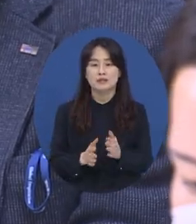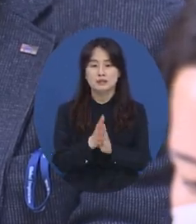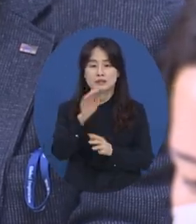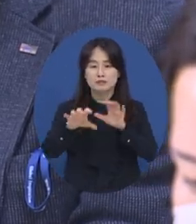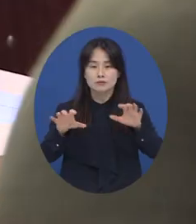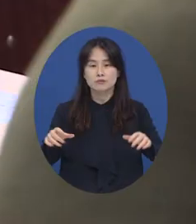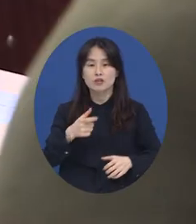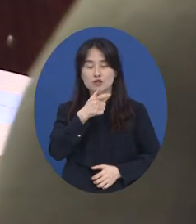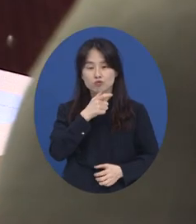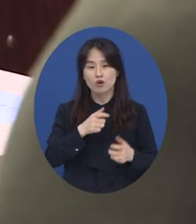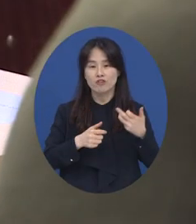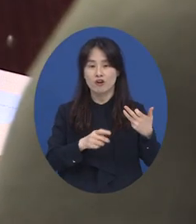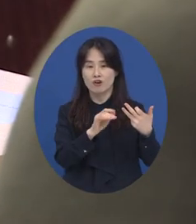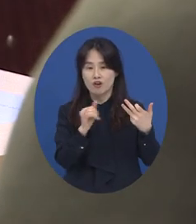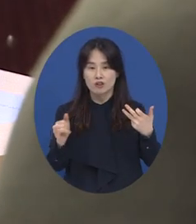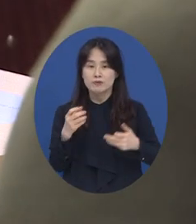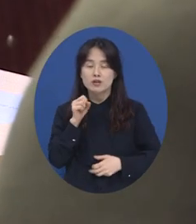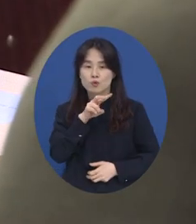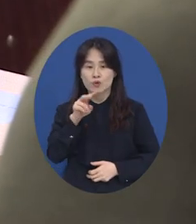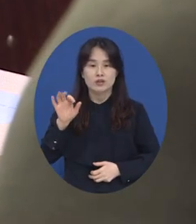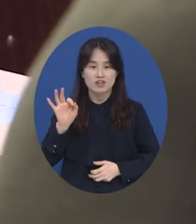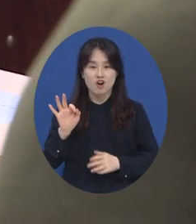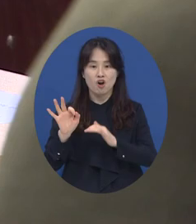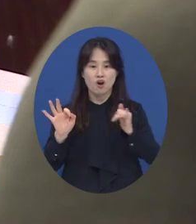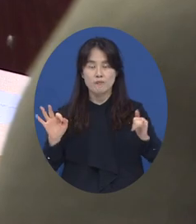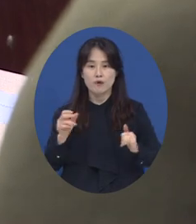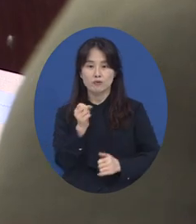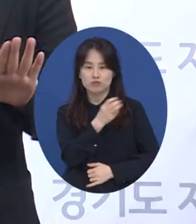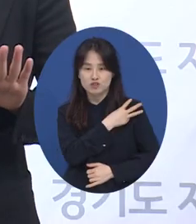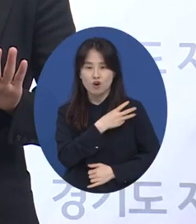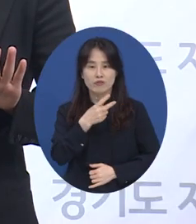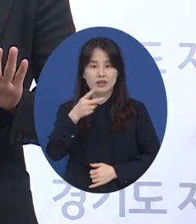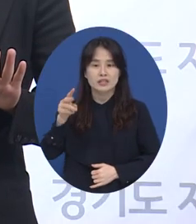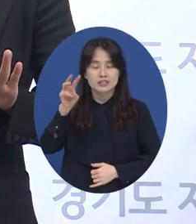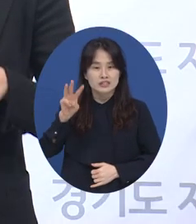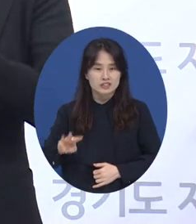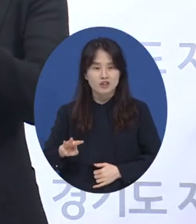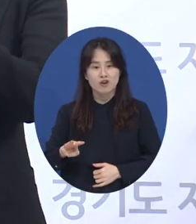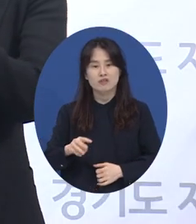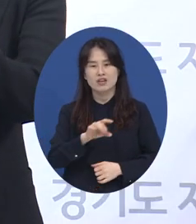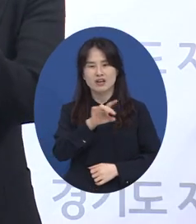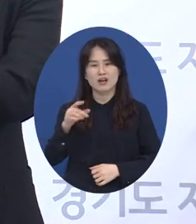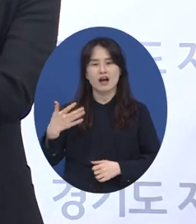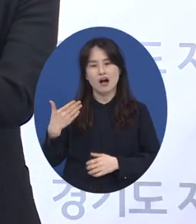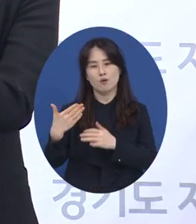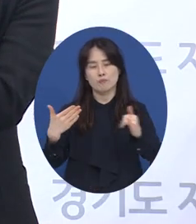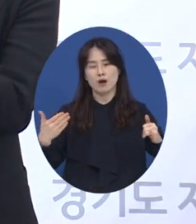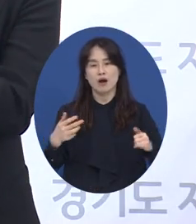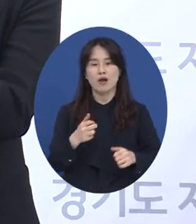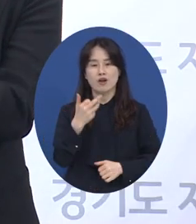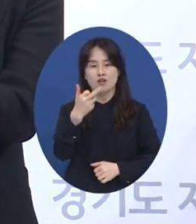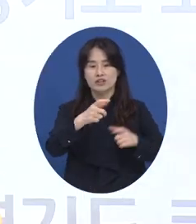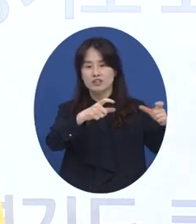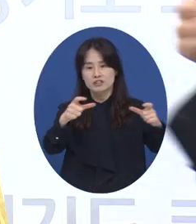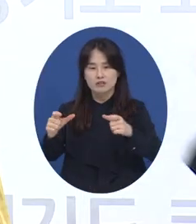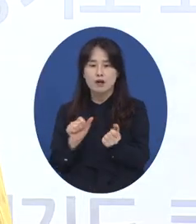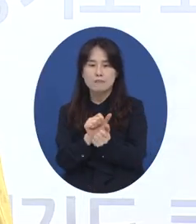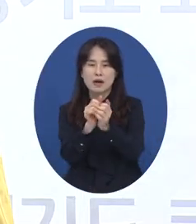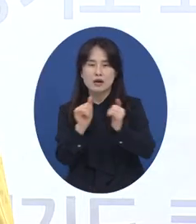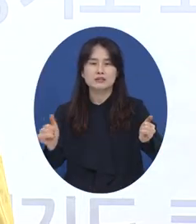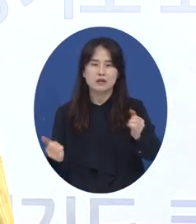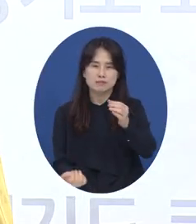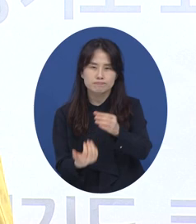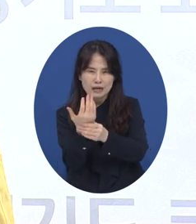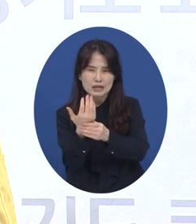보면 수원이 18명 용인 10명 부천과 2000 의 각 9명 등 18개 지역에서 확진 자가